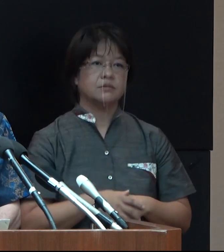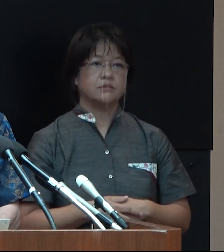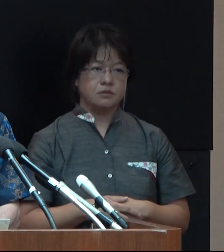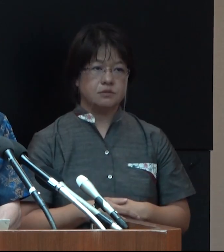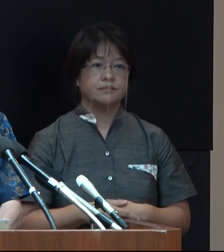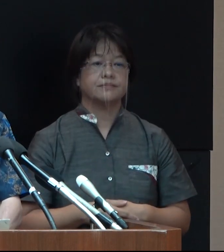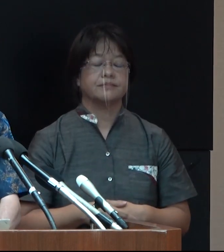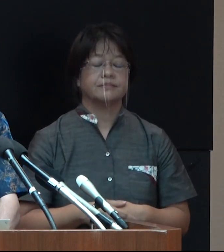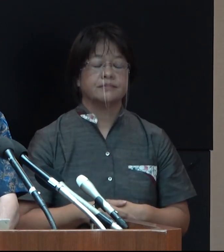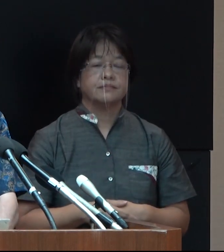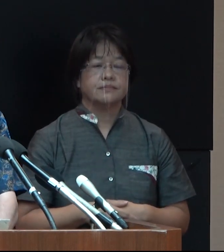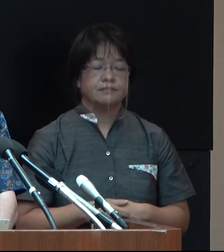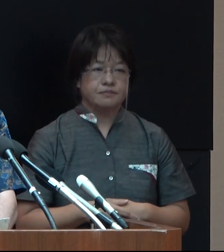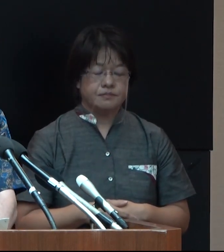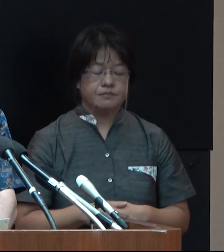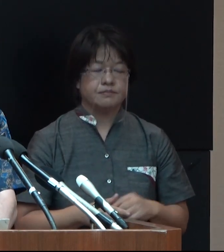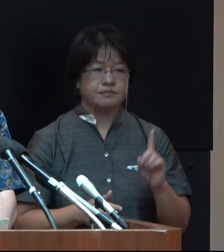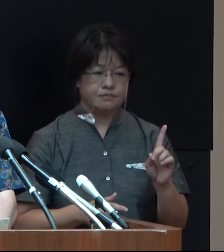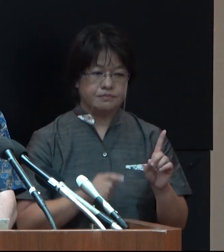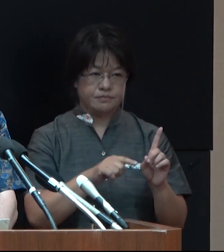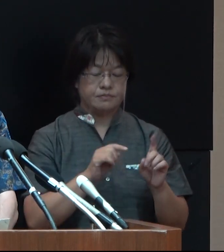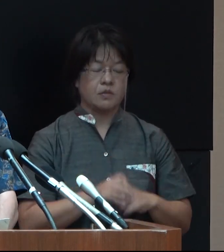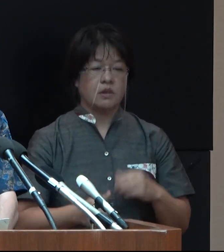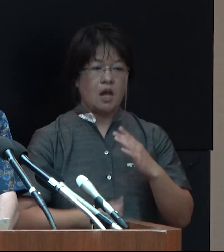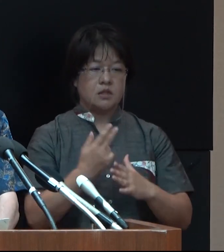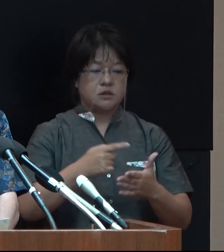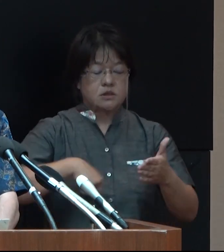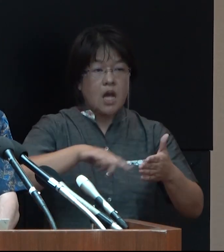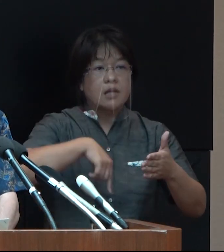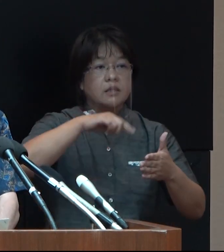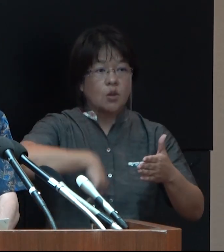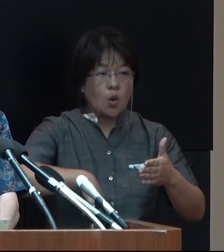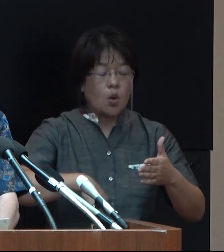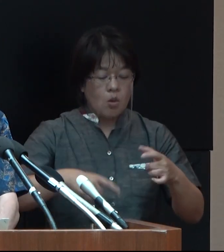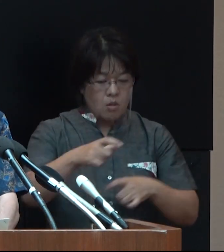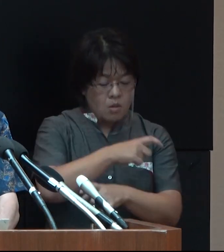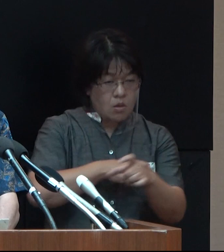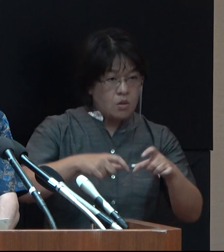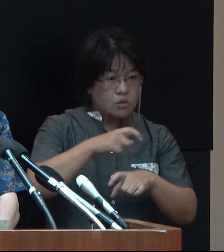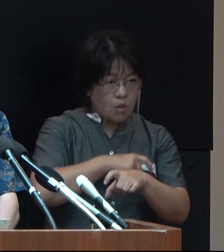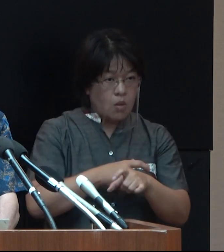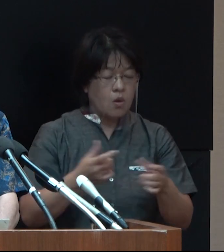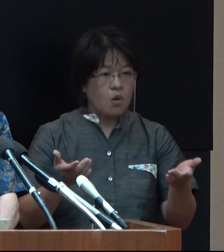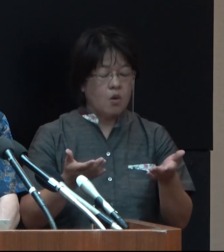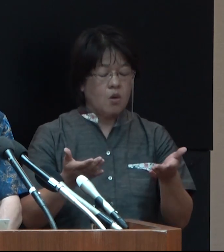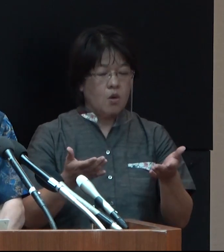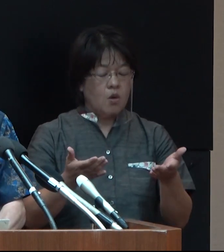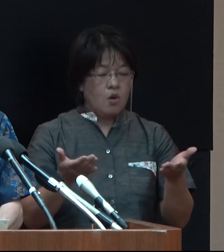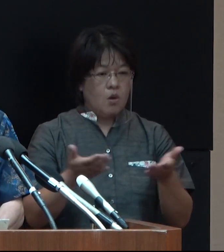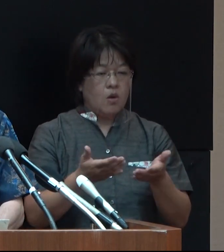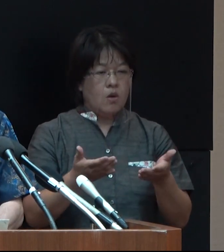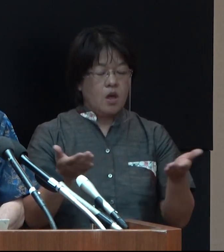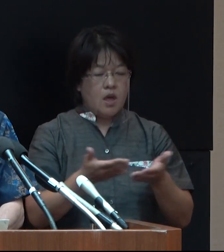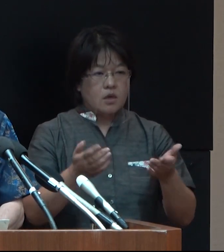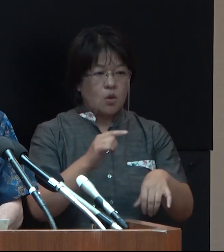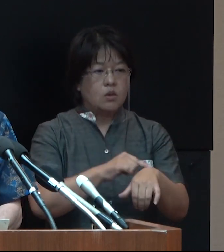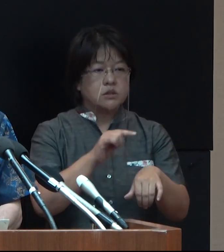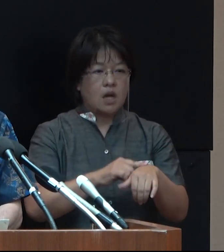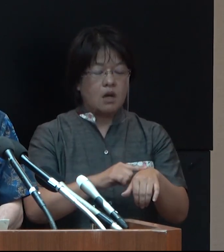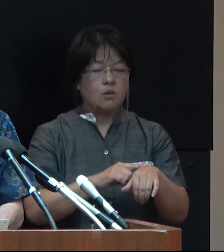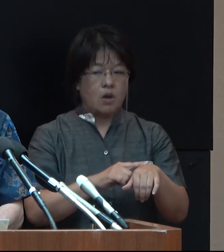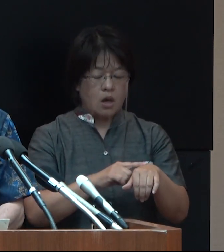。1つ、那覇市内の飲食店の営業時間を朝5時から